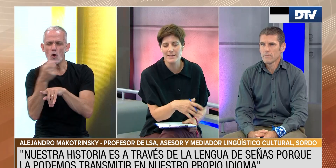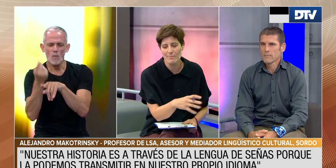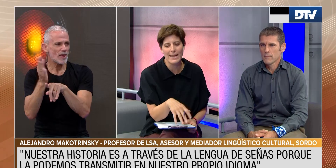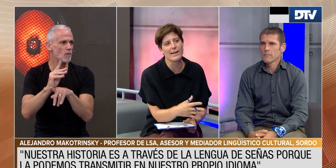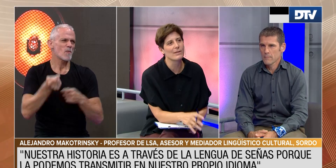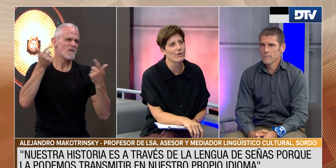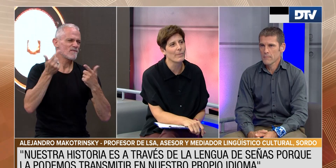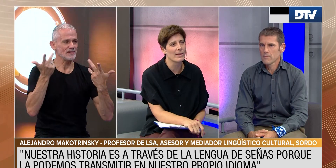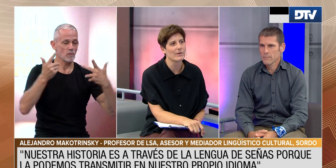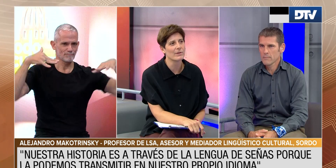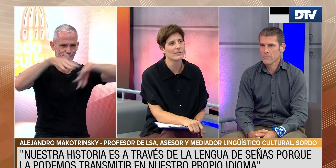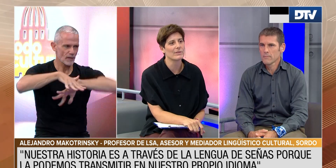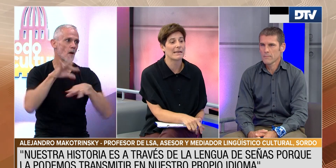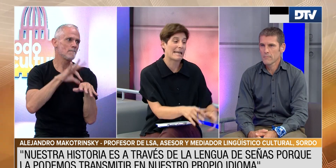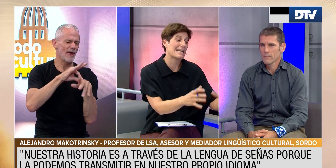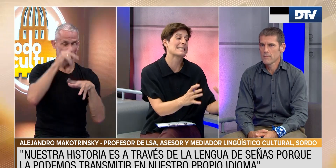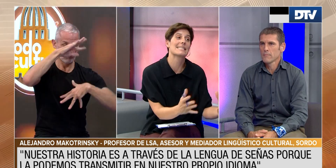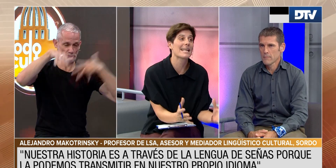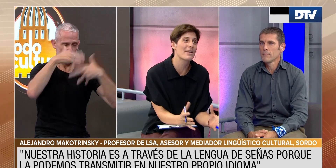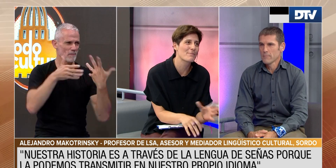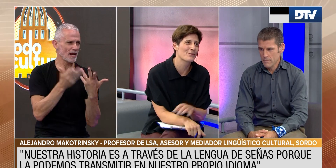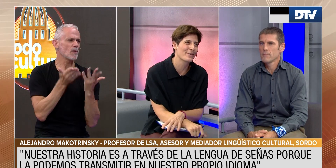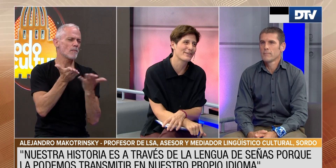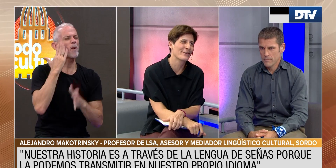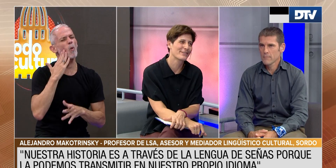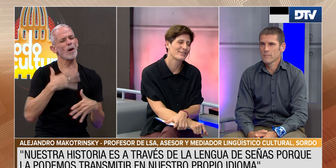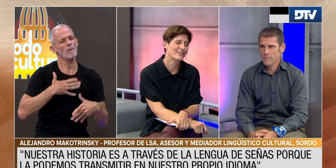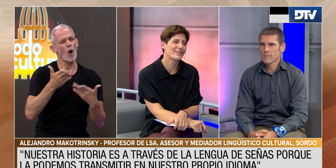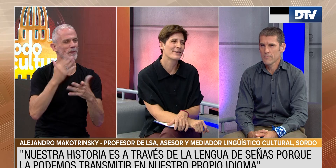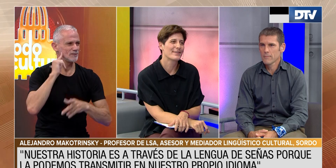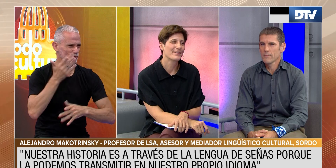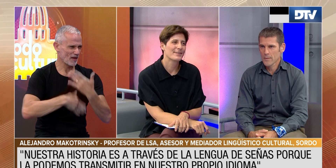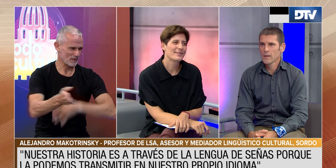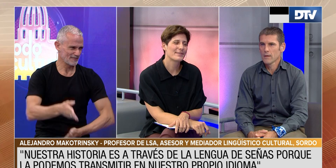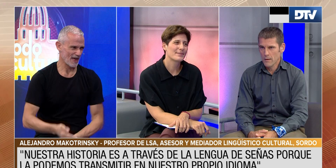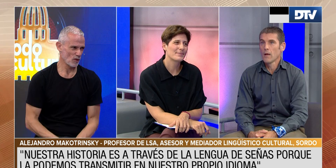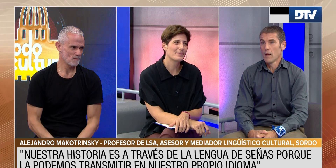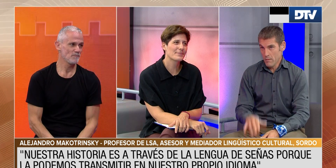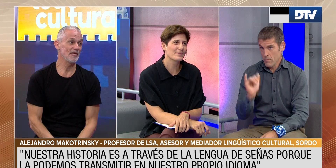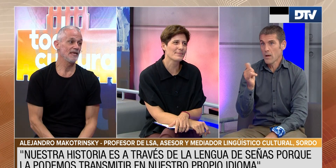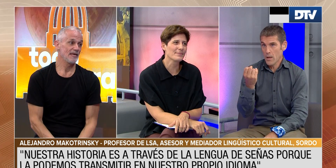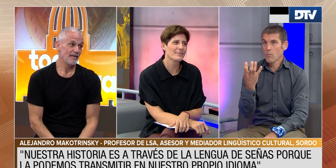fácil de mezclarse con lo médico, ¿no? Con el asistencialismo sobre todo?